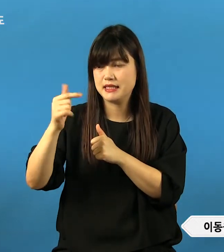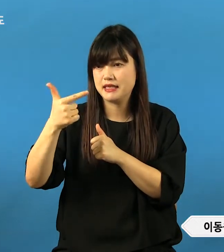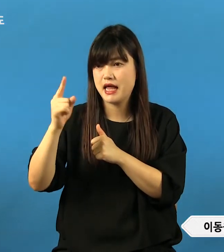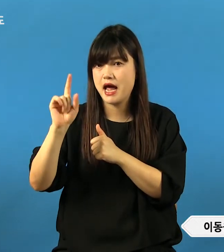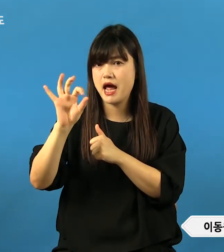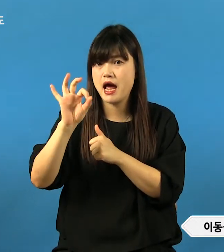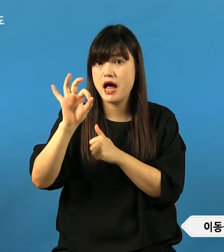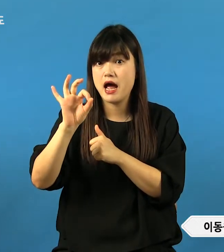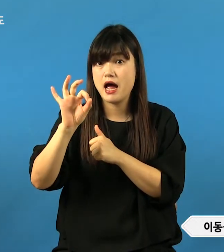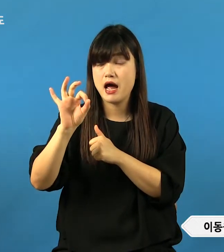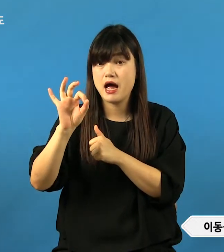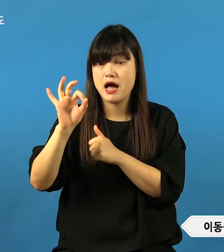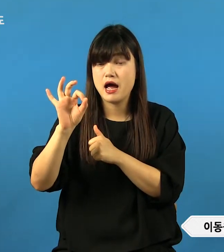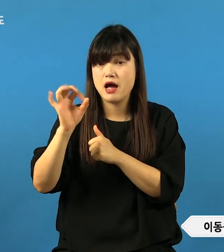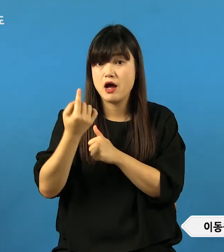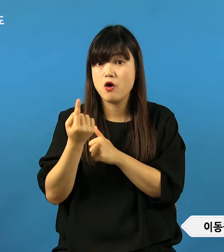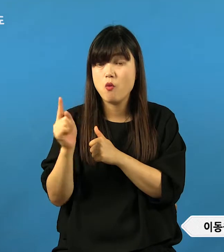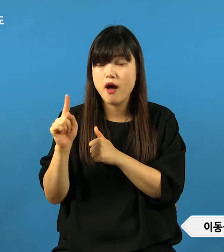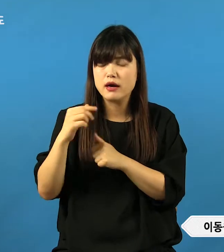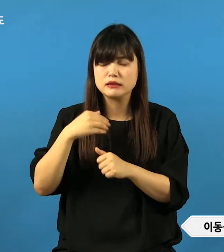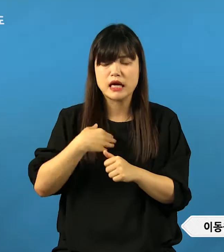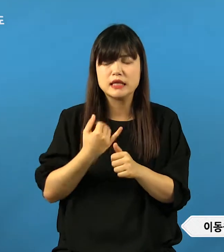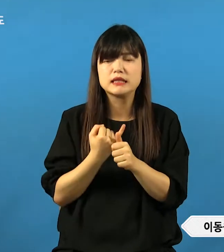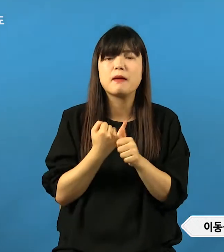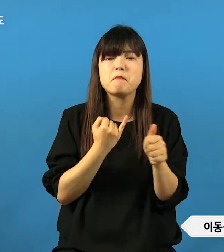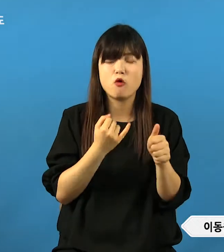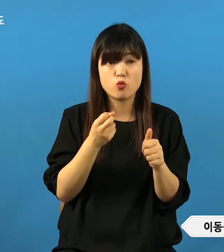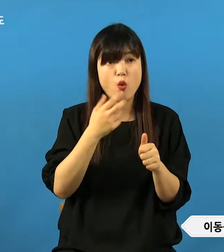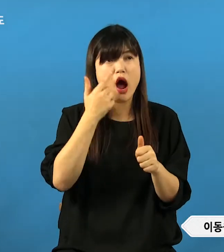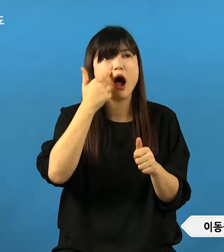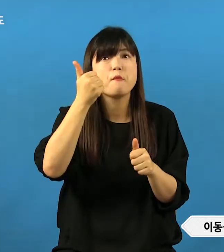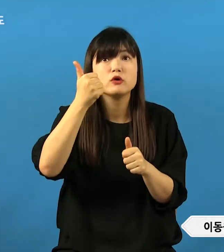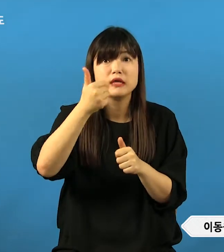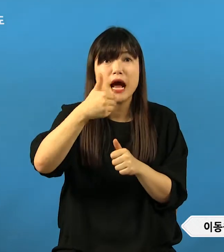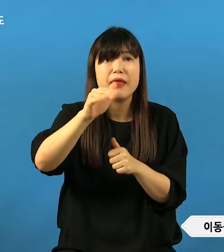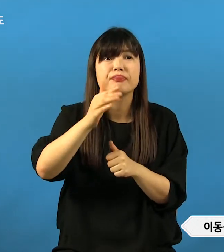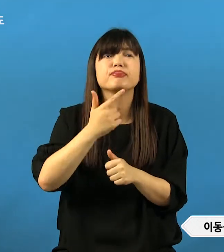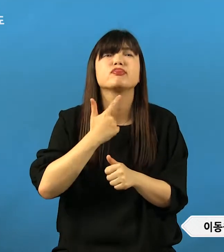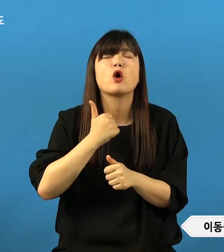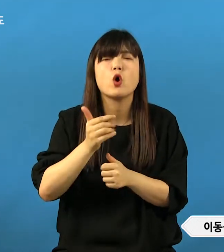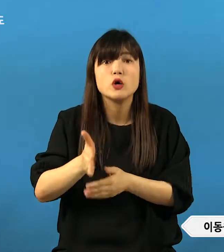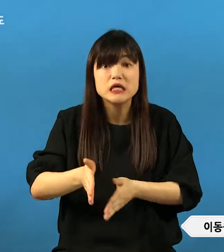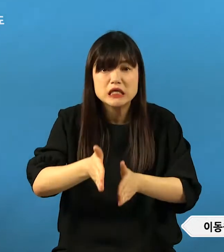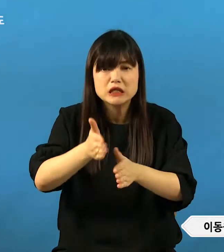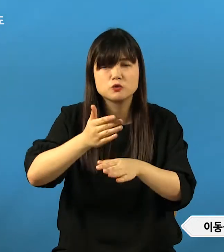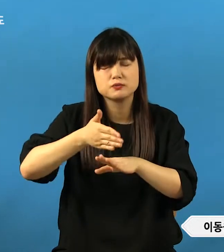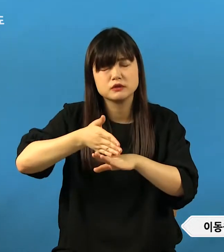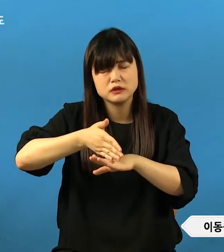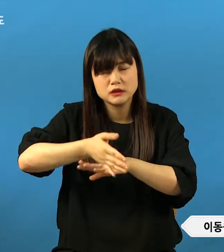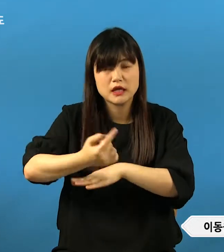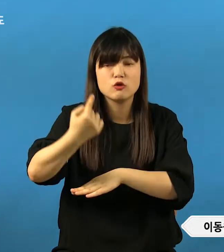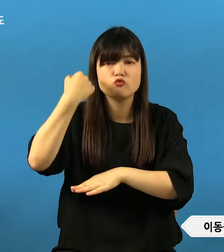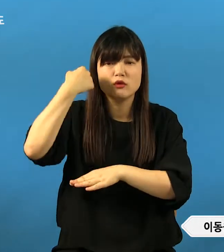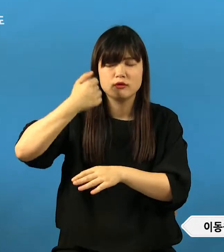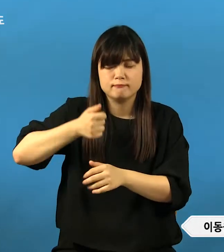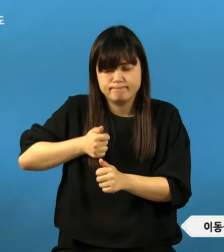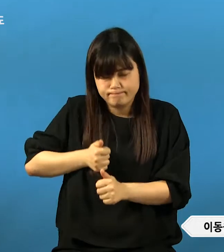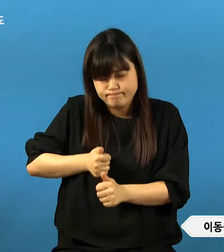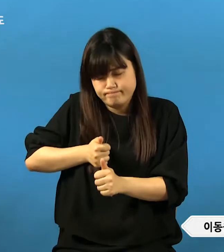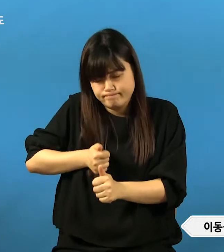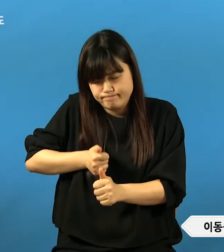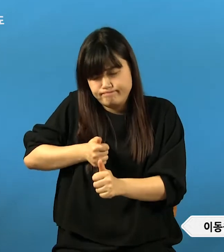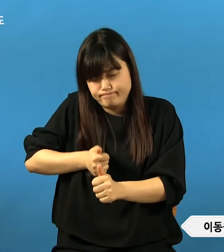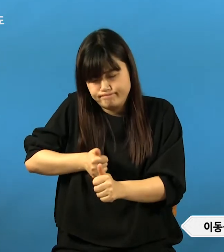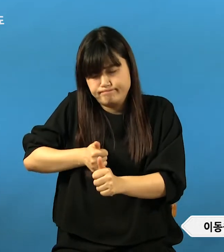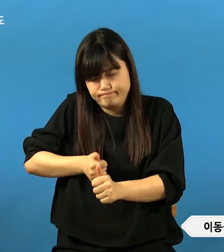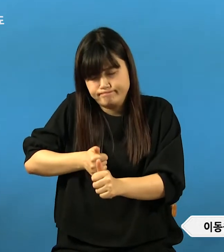아들이 자기 남편이 떠났던 그 길, 자기 아버지가 떠났던 그 길을 좀 늦게 그 길을